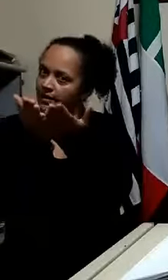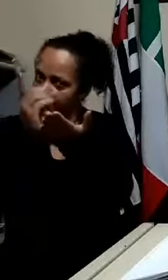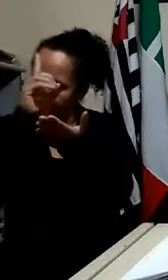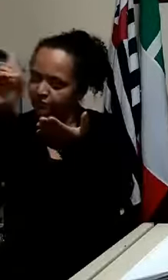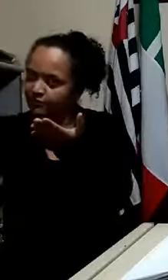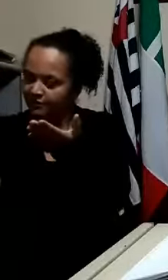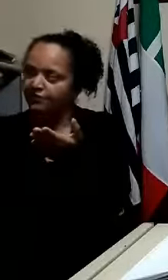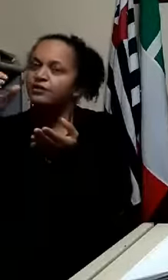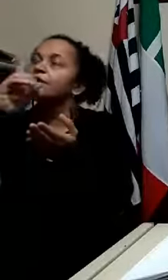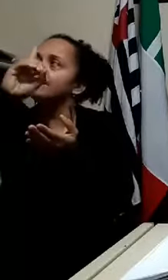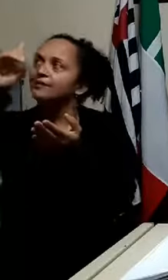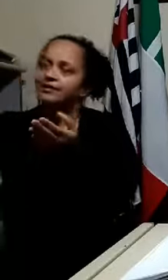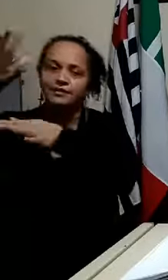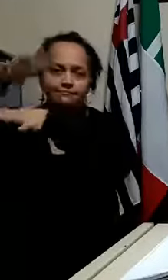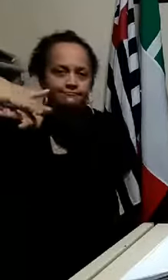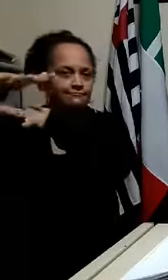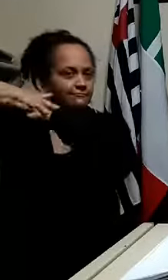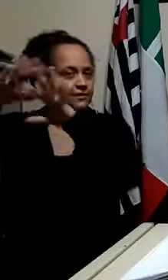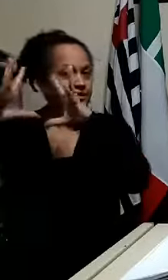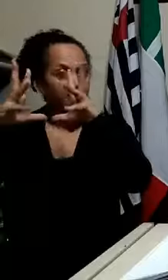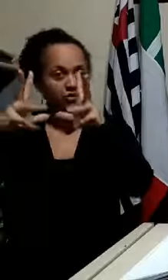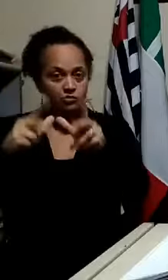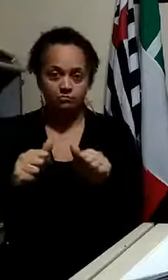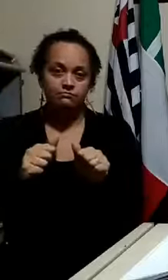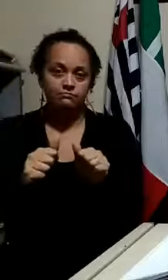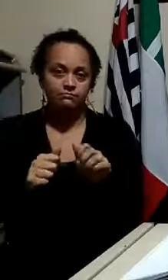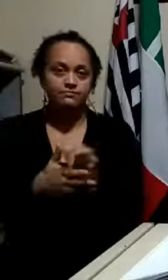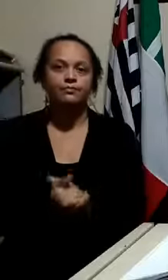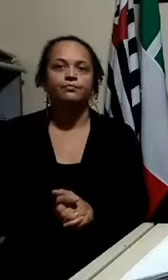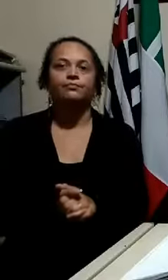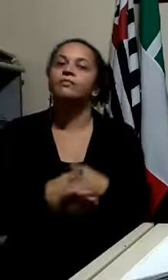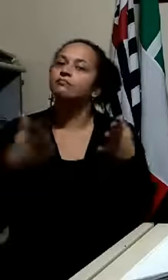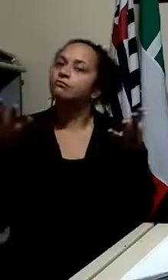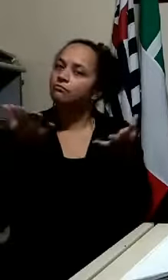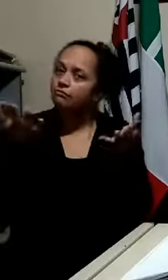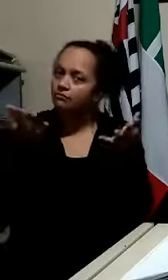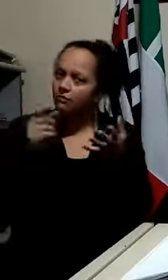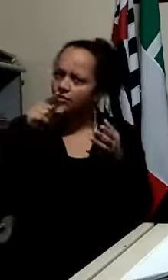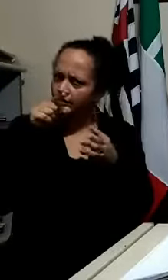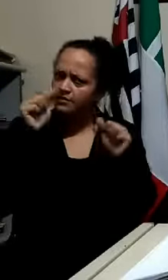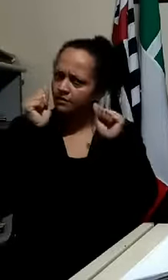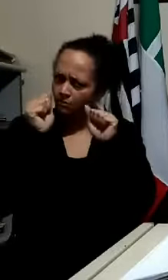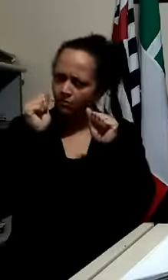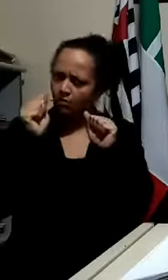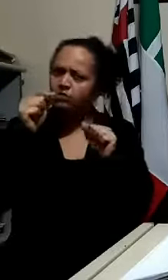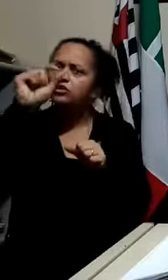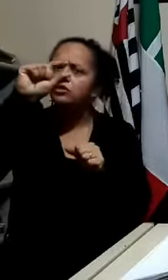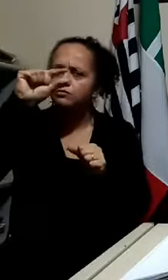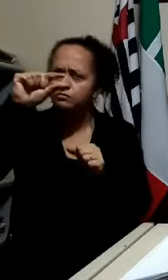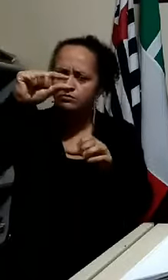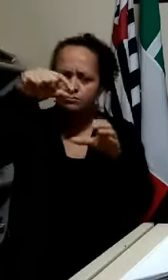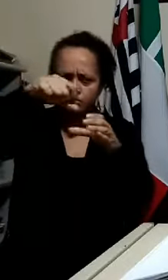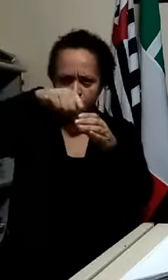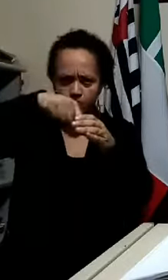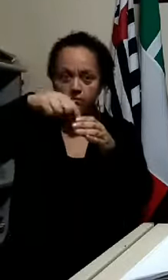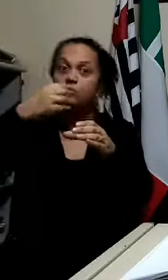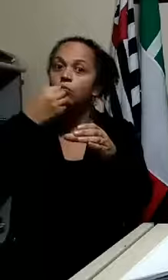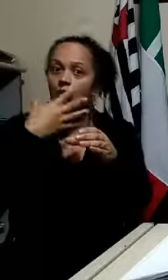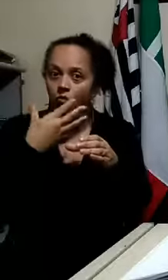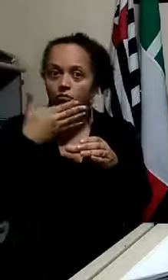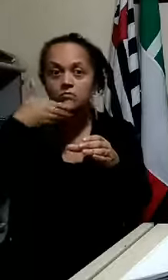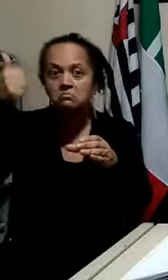coisas. Agora, você pode ter a melhor semente, mas se essa semente